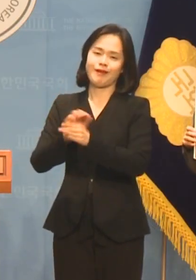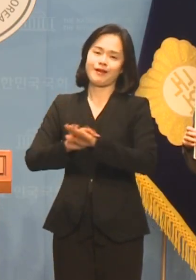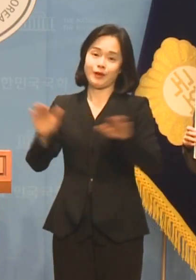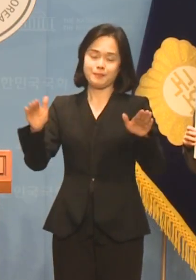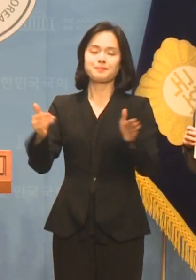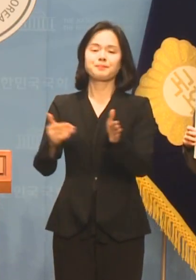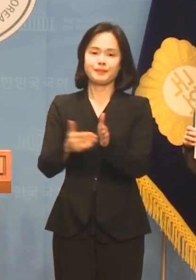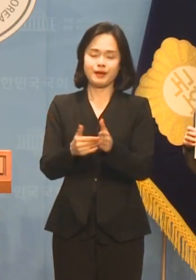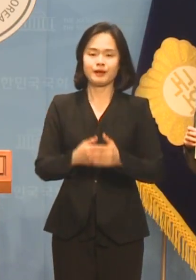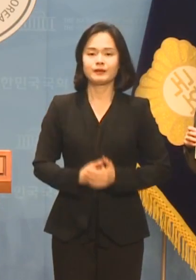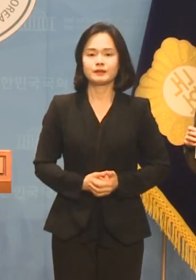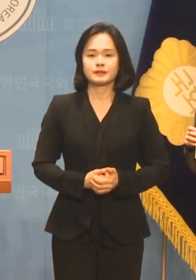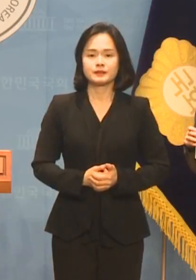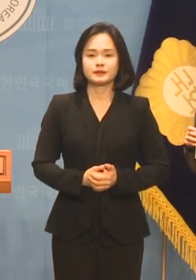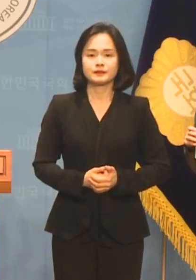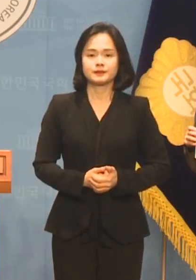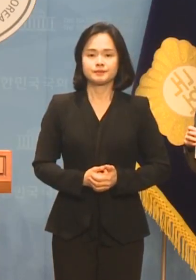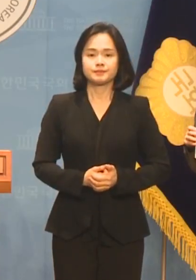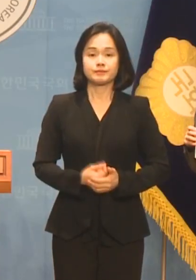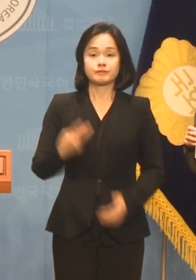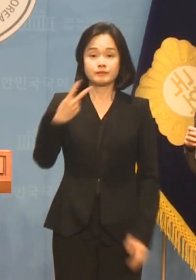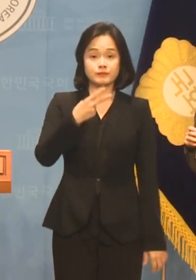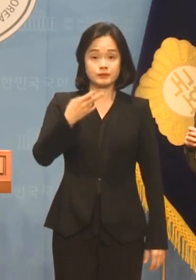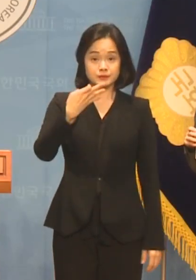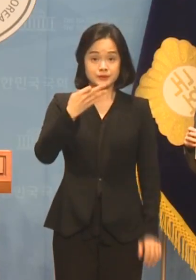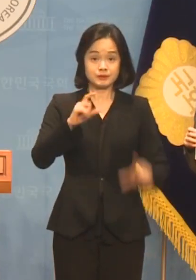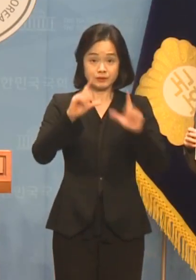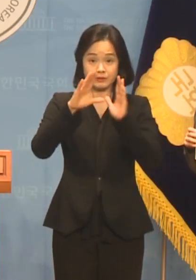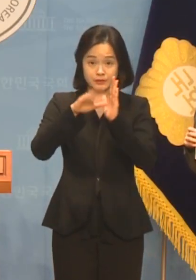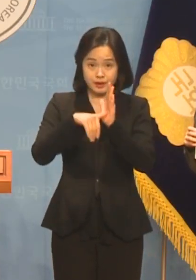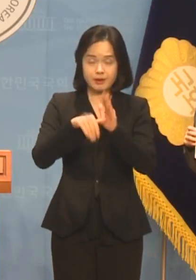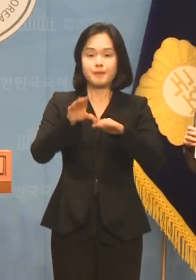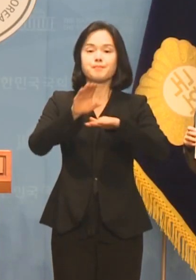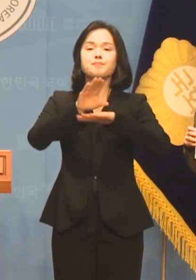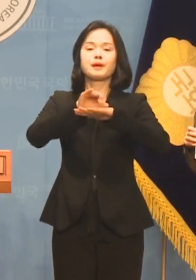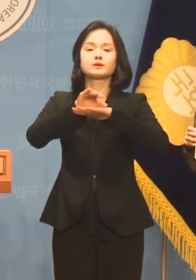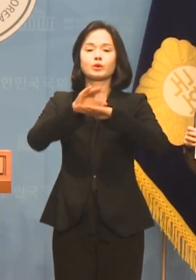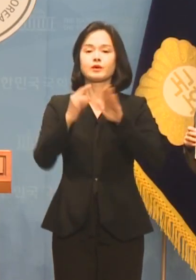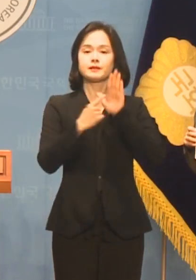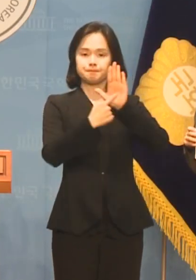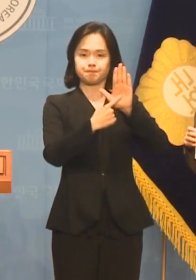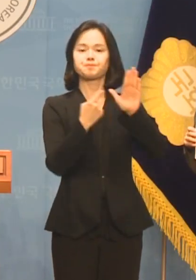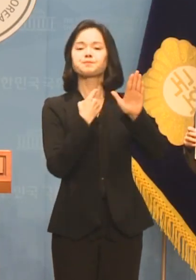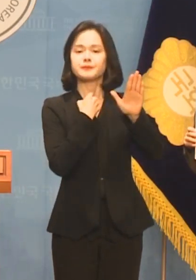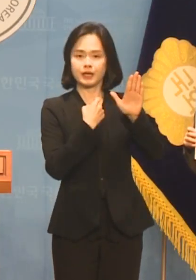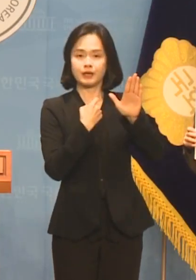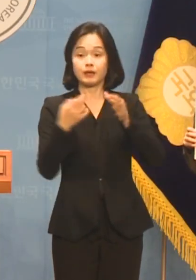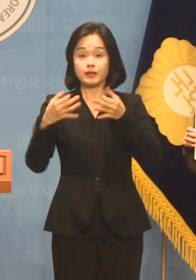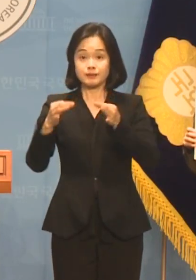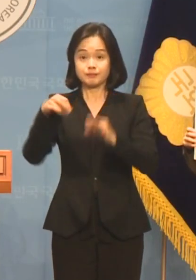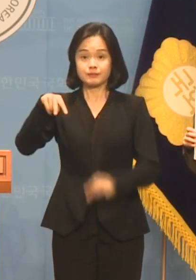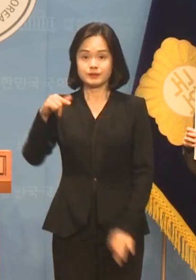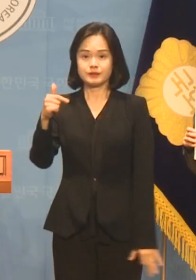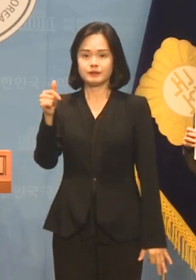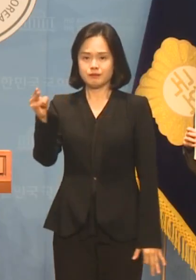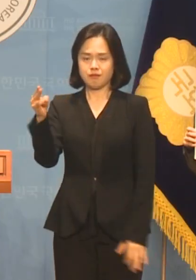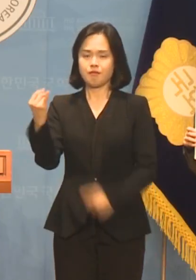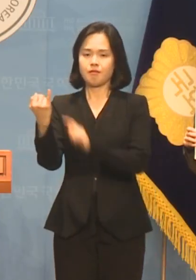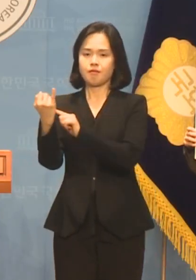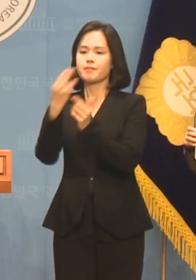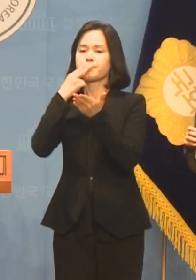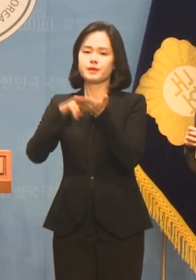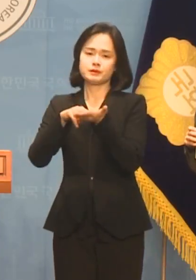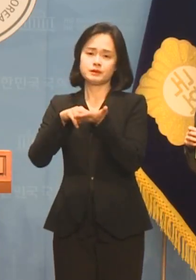이것은 2014년 그것이 알고 싶다에 나왔던 김신혜 씨의 편지의 내용입니다. 당시